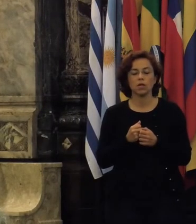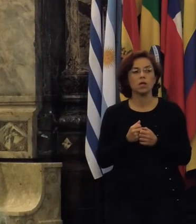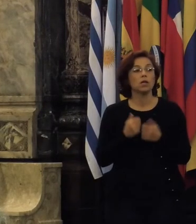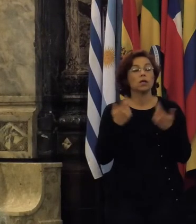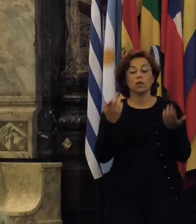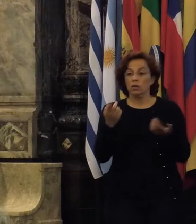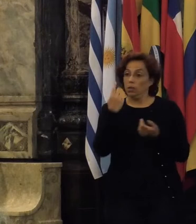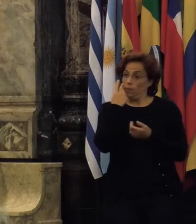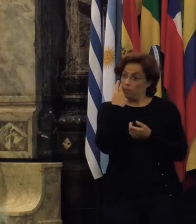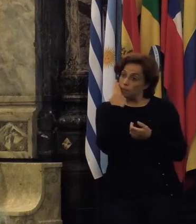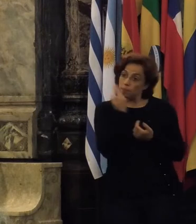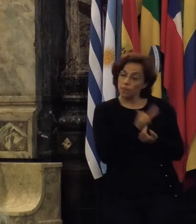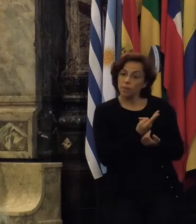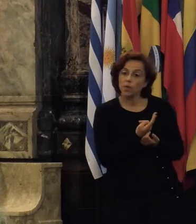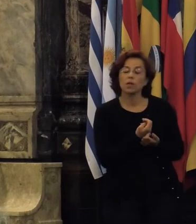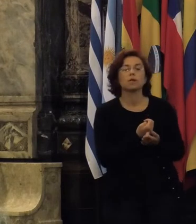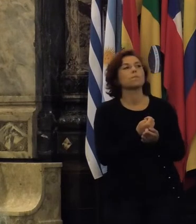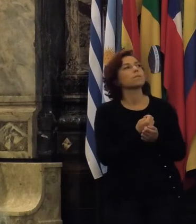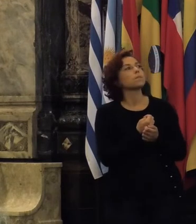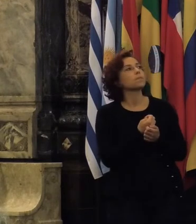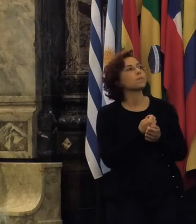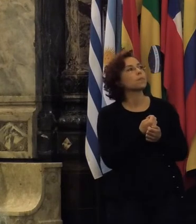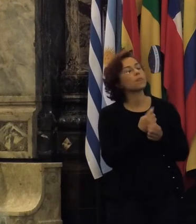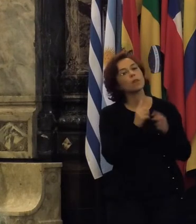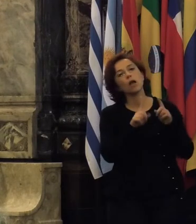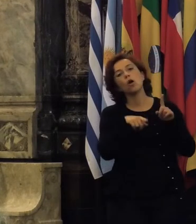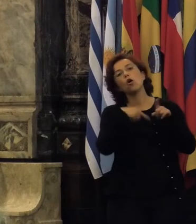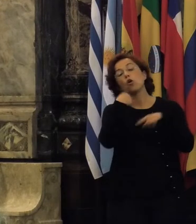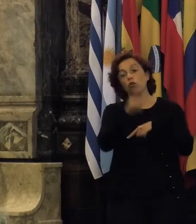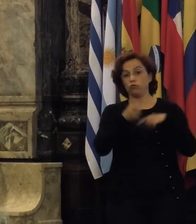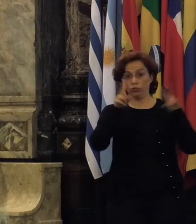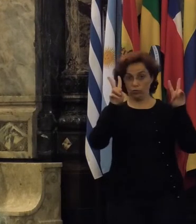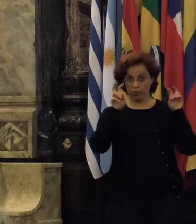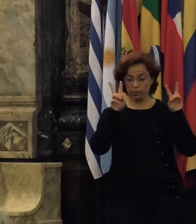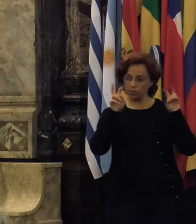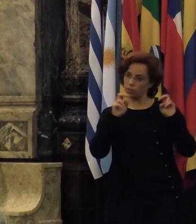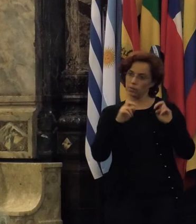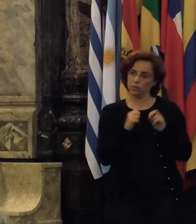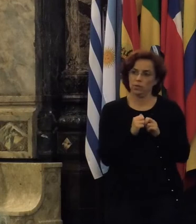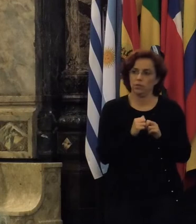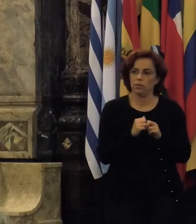Entonces, fíjense acá que nos encontramos con otra cuestión, ¿no? Que